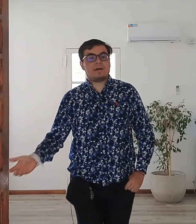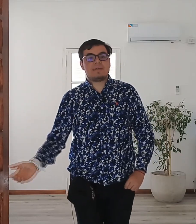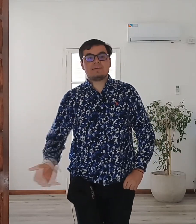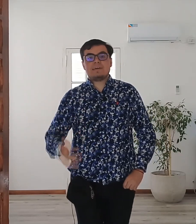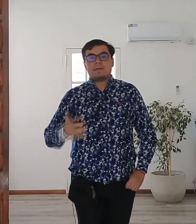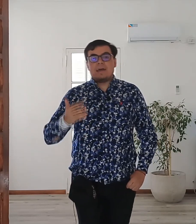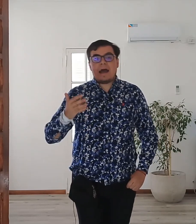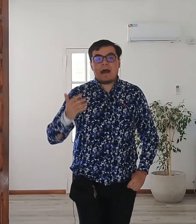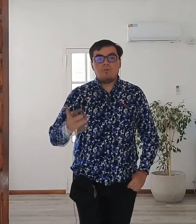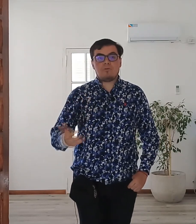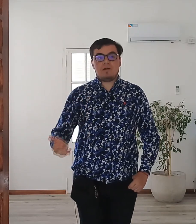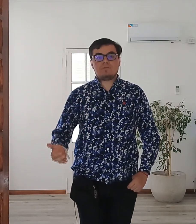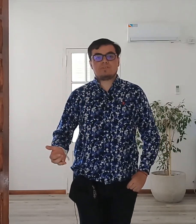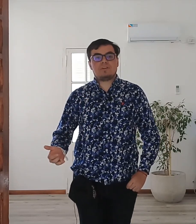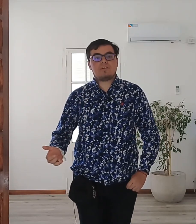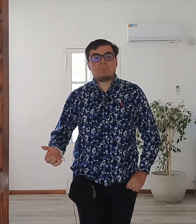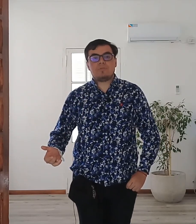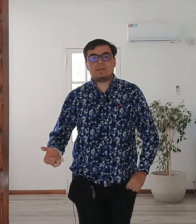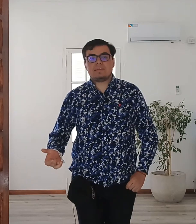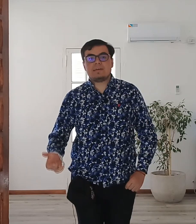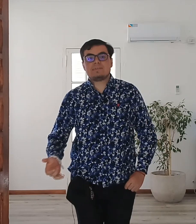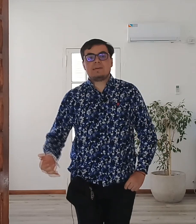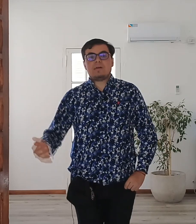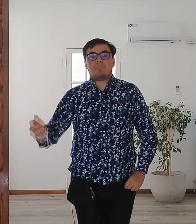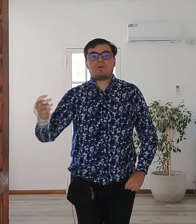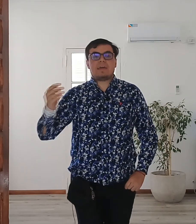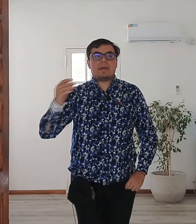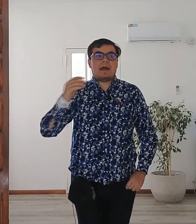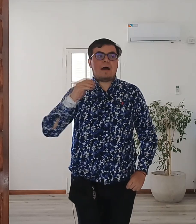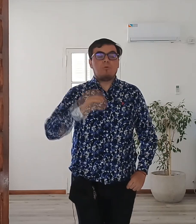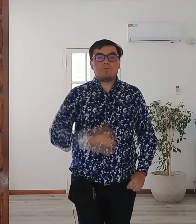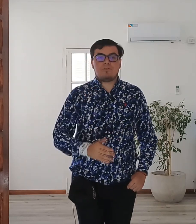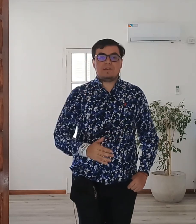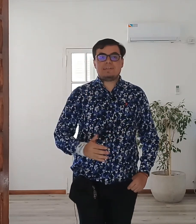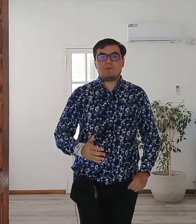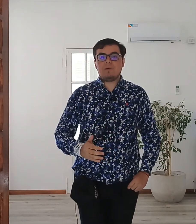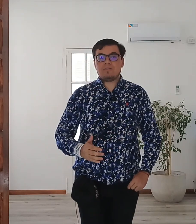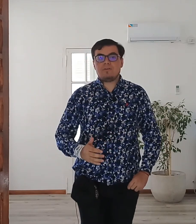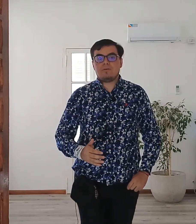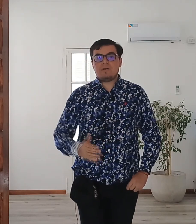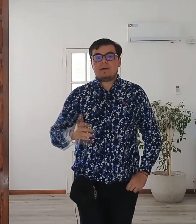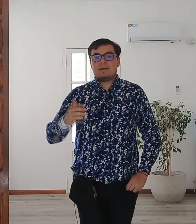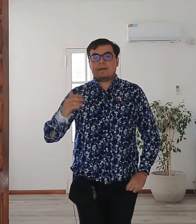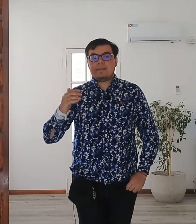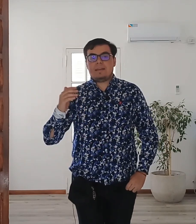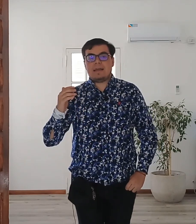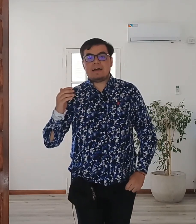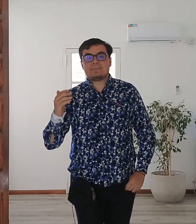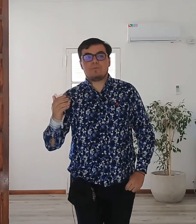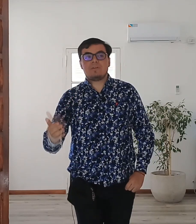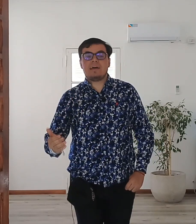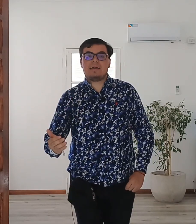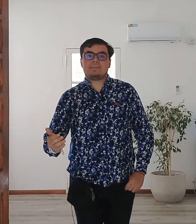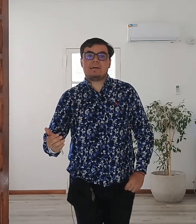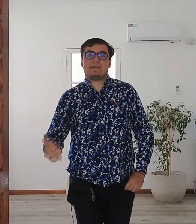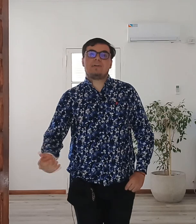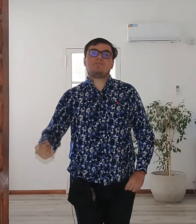municipales, aún con las autorizaciones correspondientes, porque aún con este acuerdo, la seguridad que se le da al creador